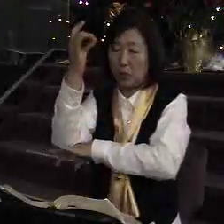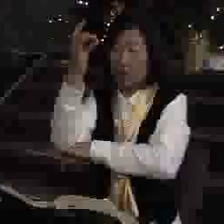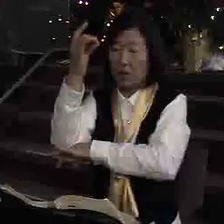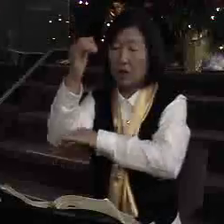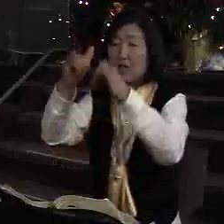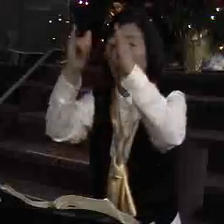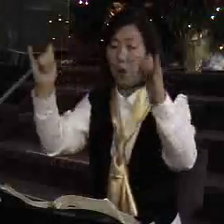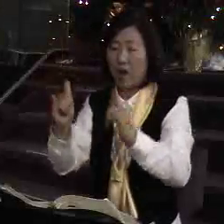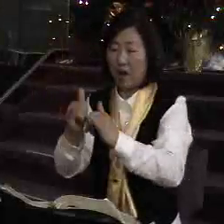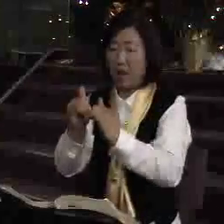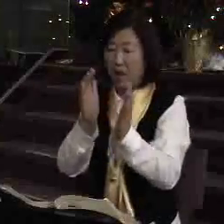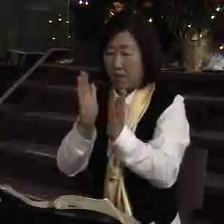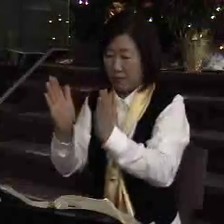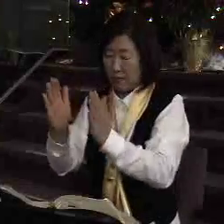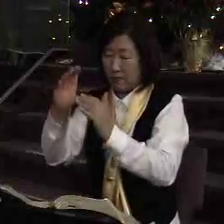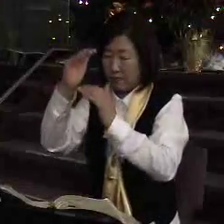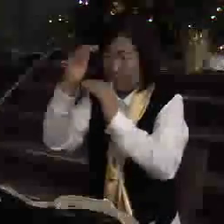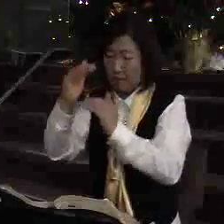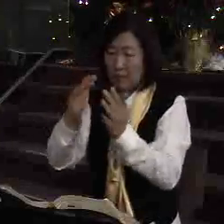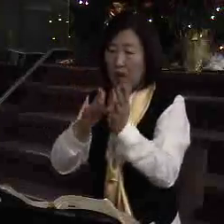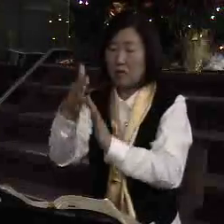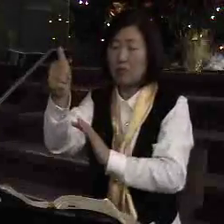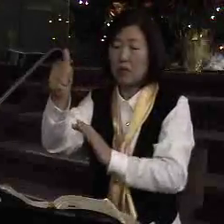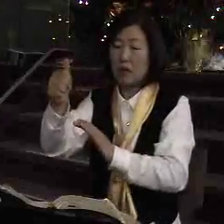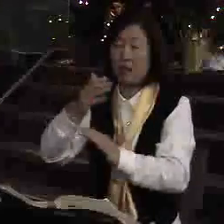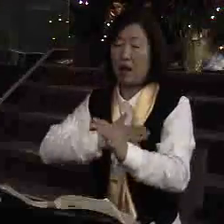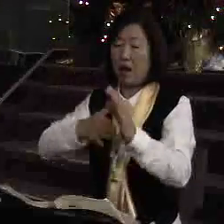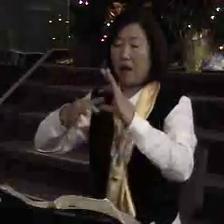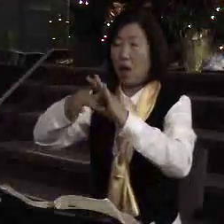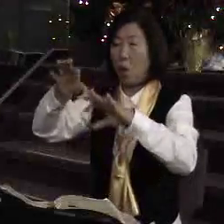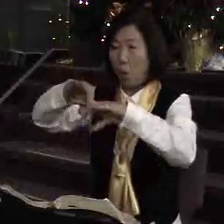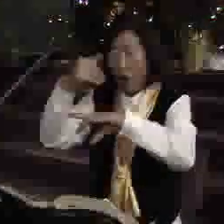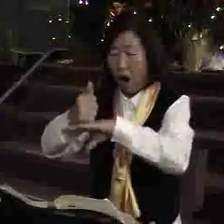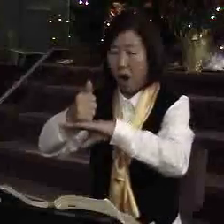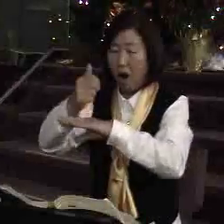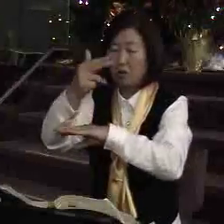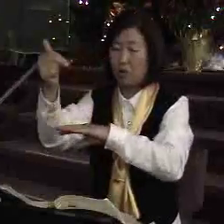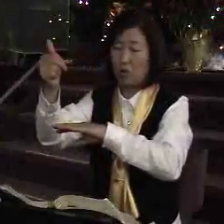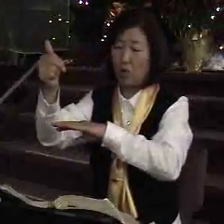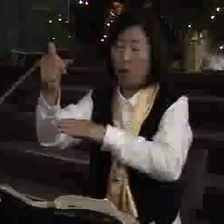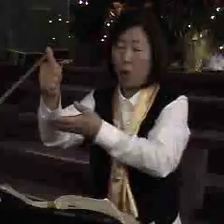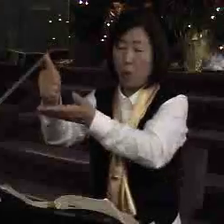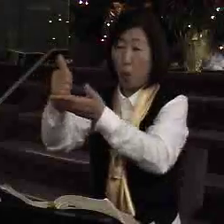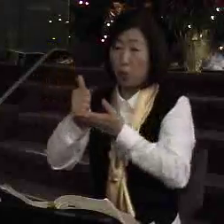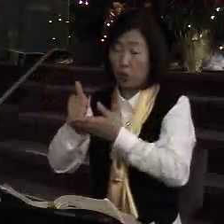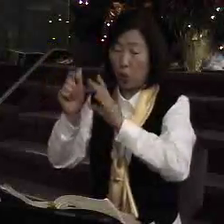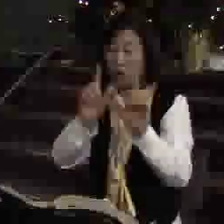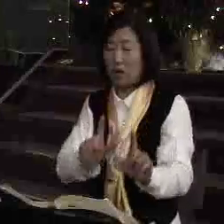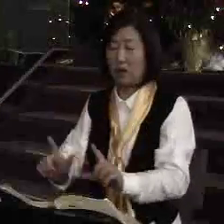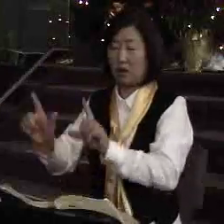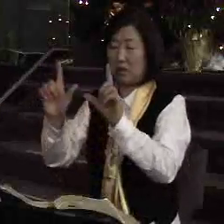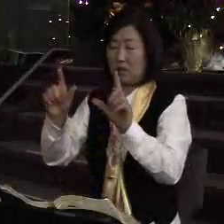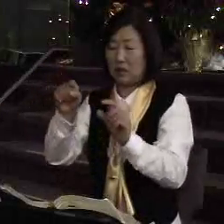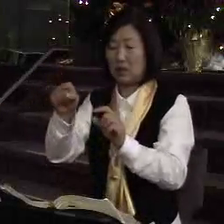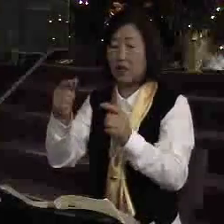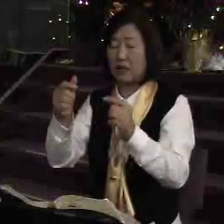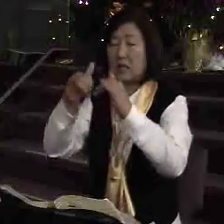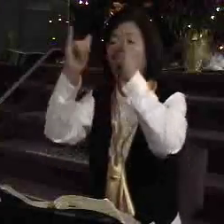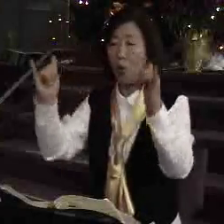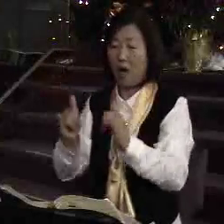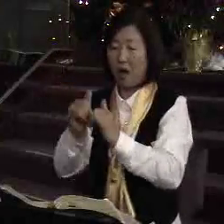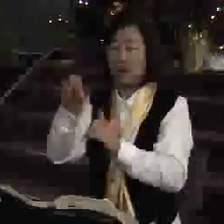그러한 구조에서 예수님을 나의 왕, 나의 주로 모시고 산다는 것은 그러한